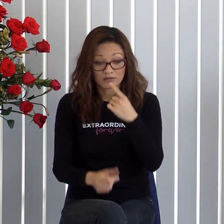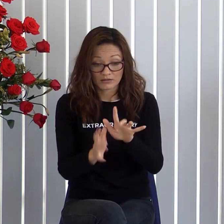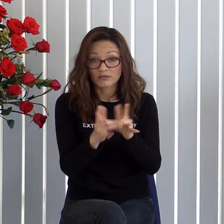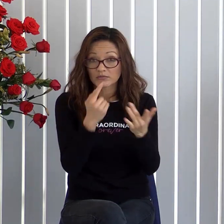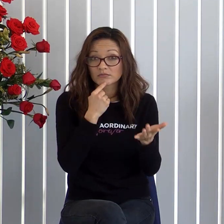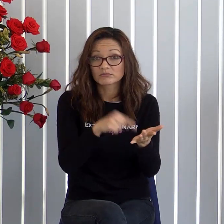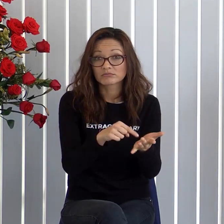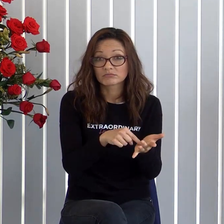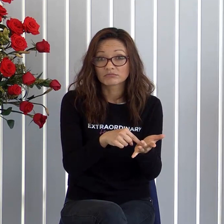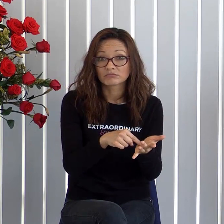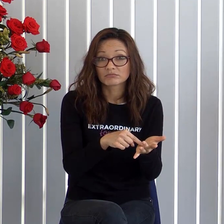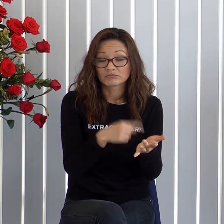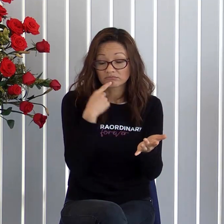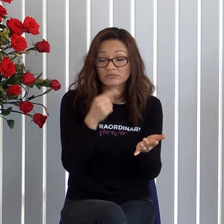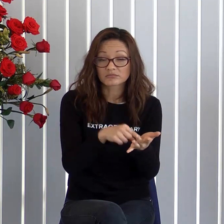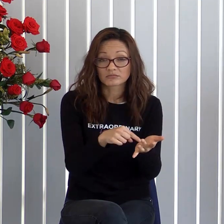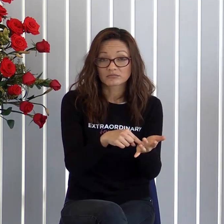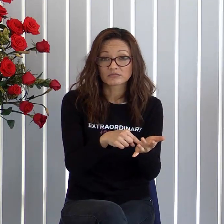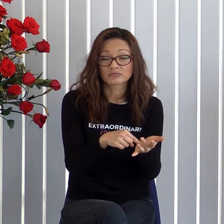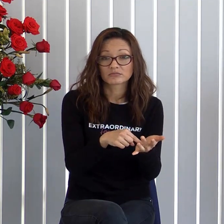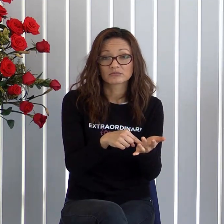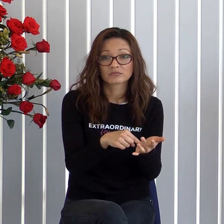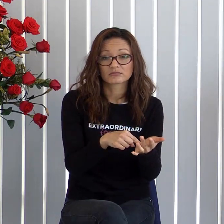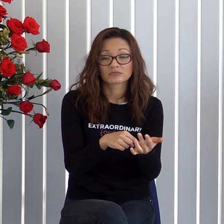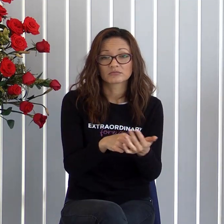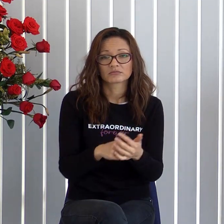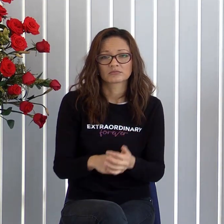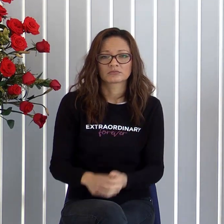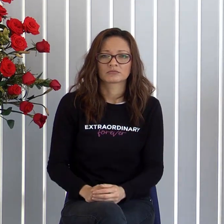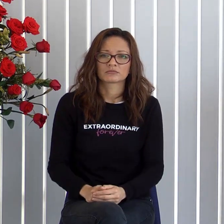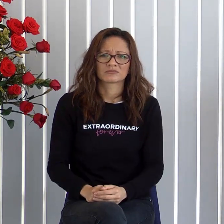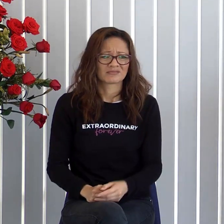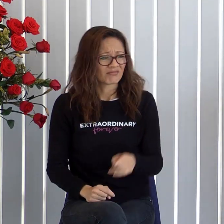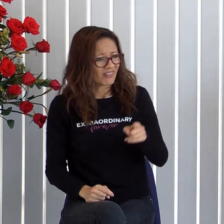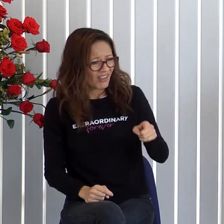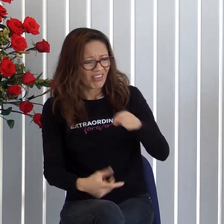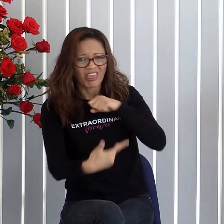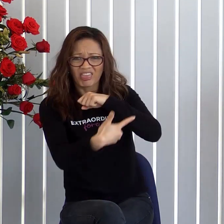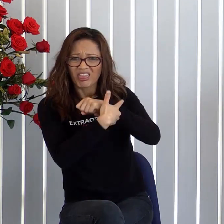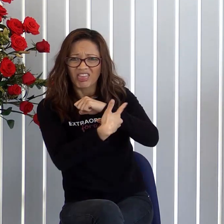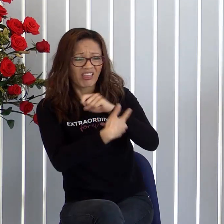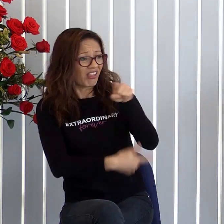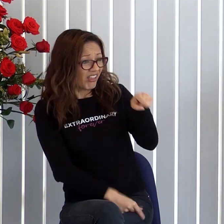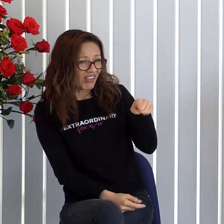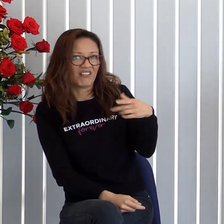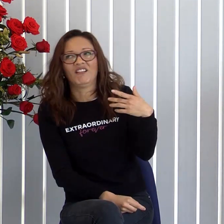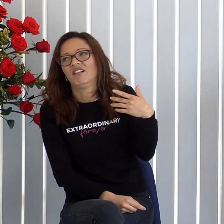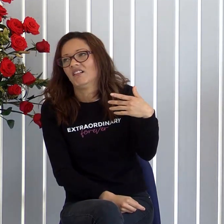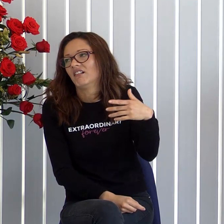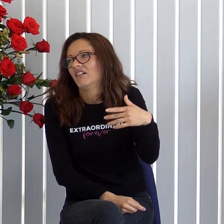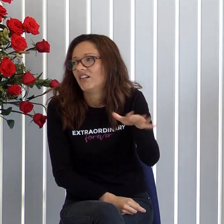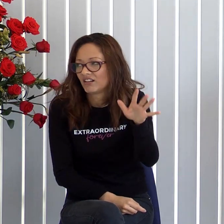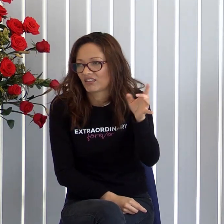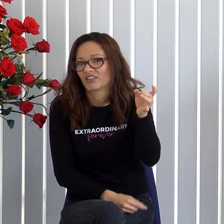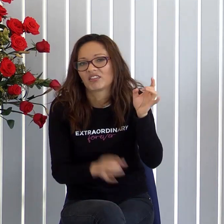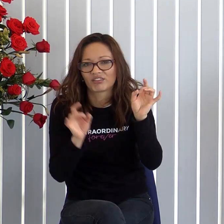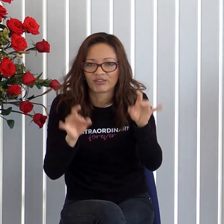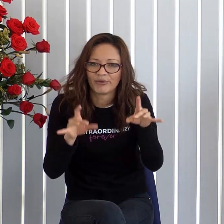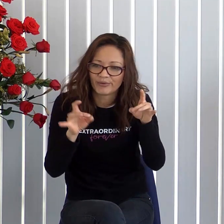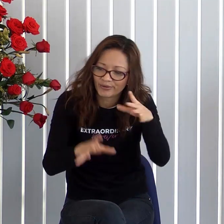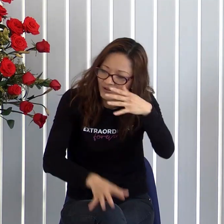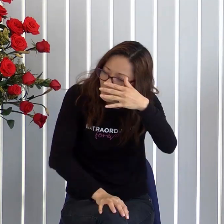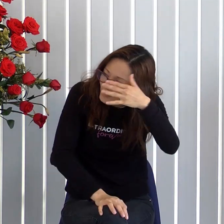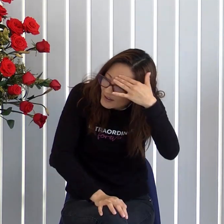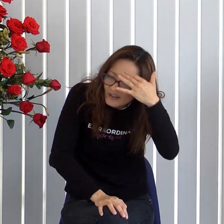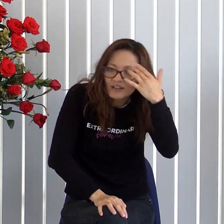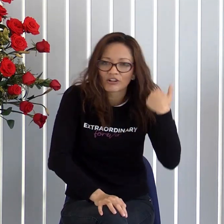Biblia. Así lo dice la Biblia. Este era el que nos tenía. Ay, no, qué tontos fuimos.